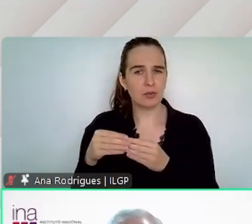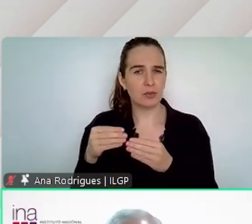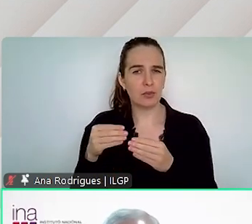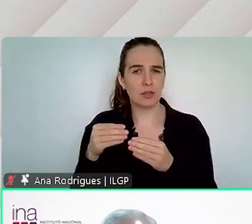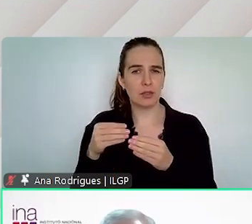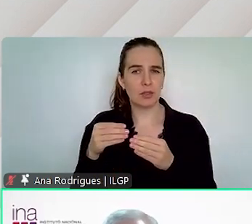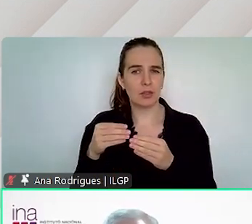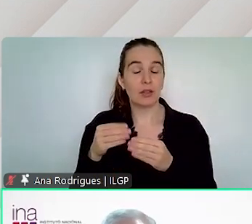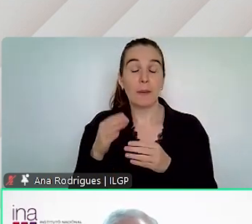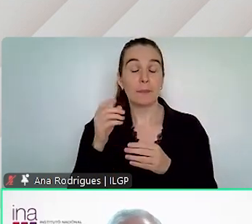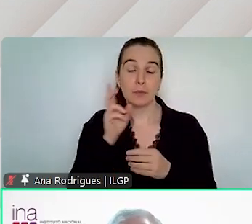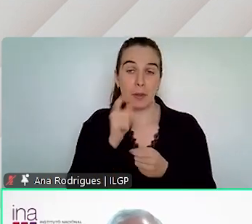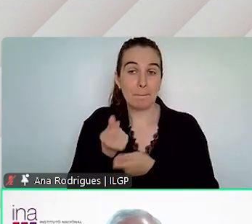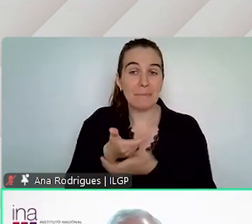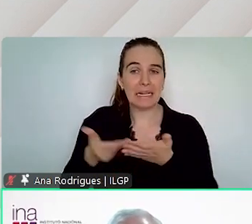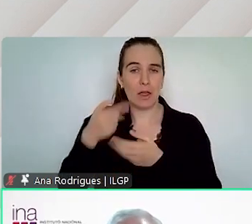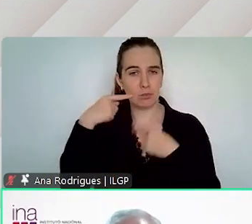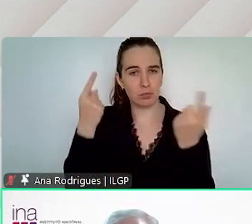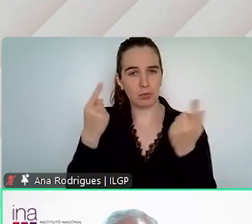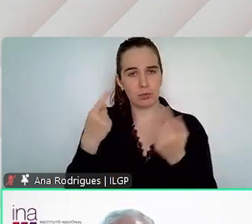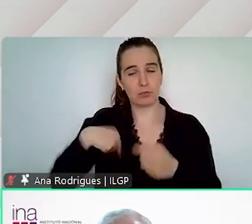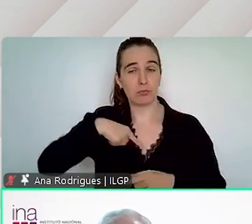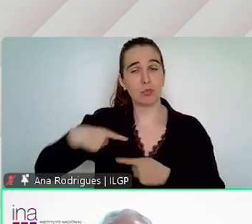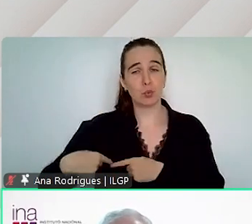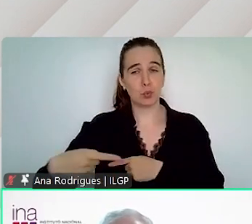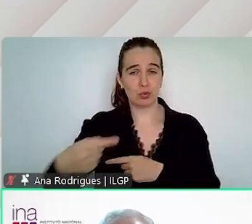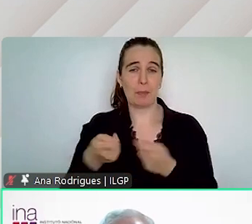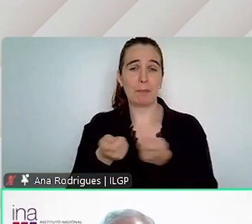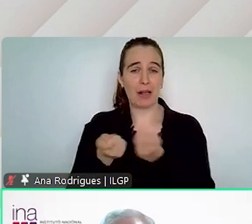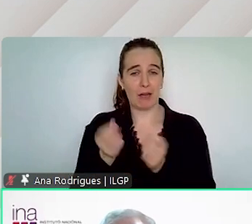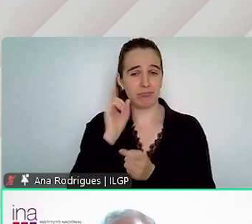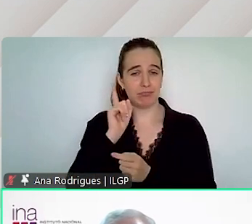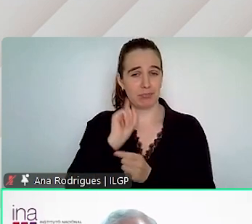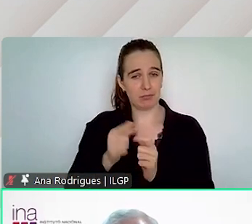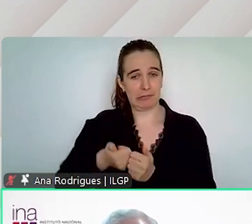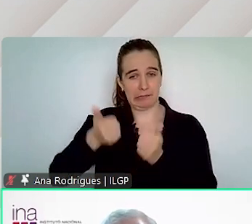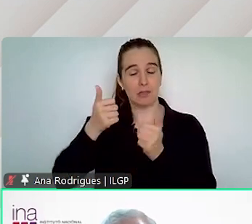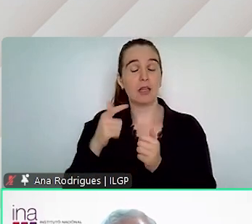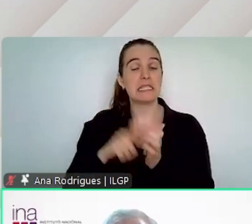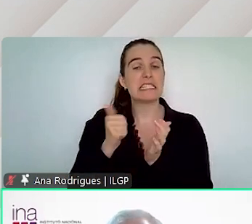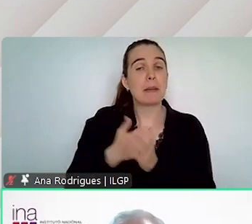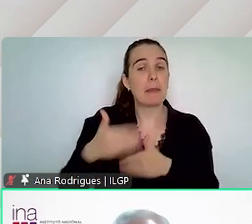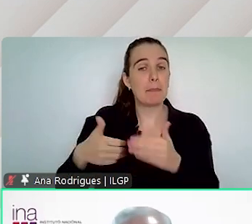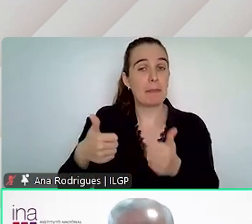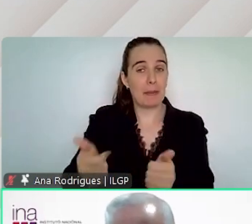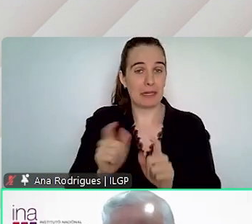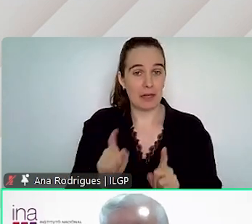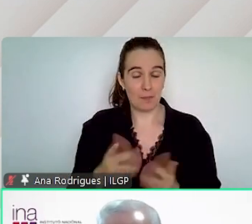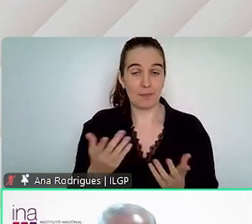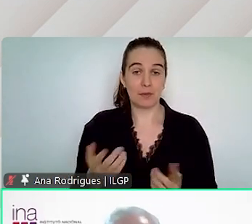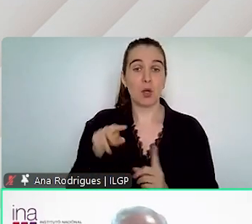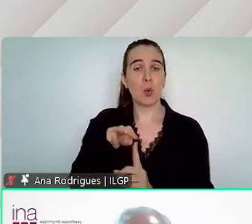dos mercados públicos, que infelizmente, como vemos todos os dias, nem sempre correm bem, e o Observatório